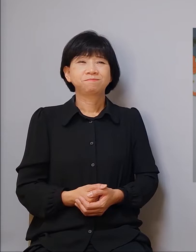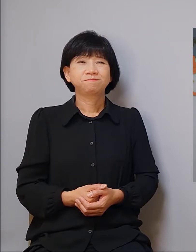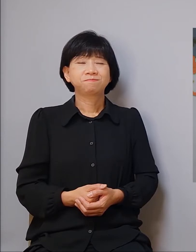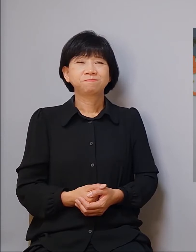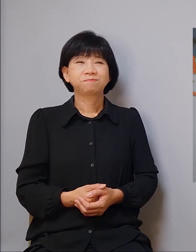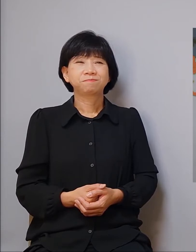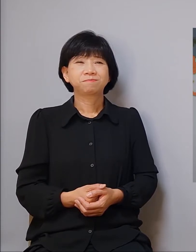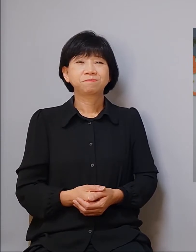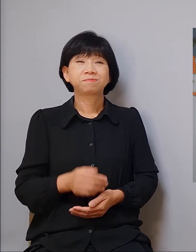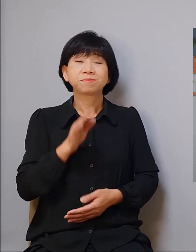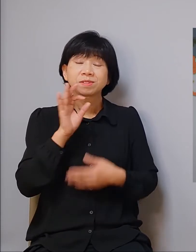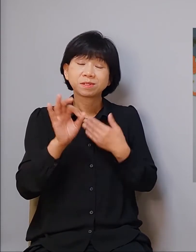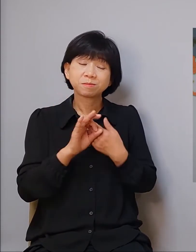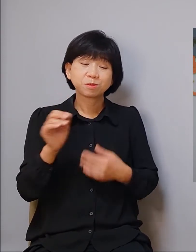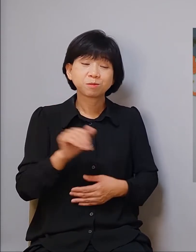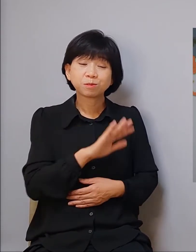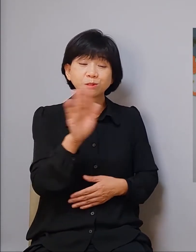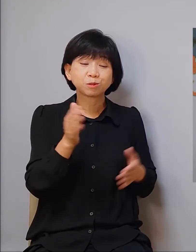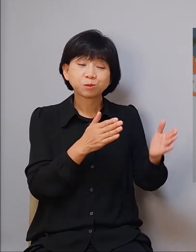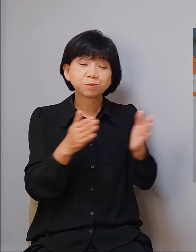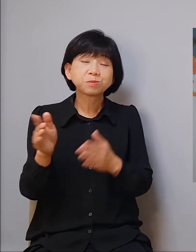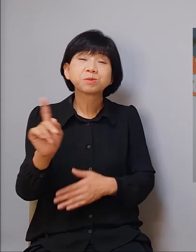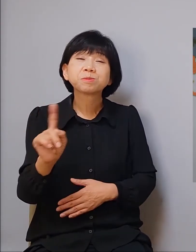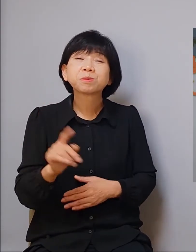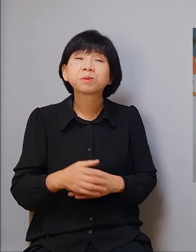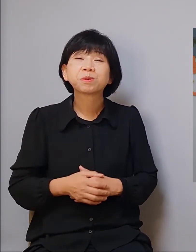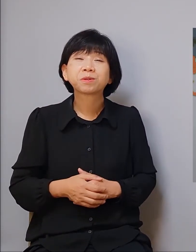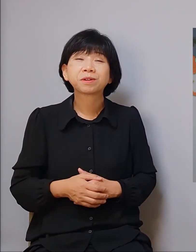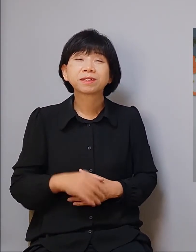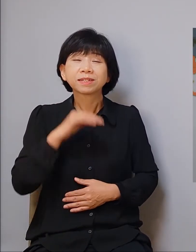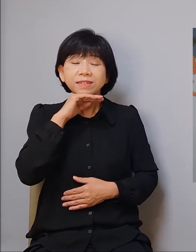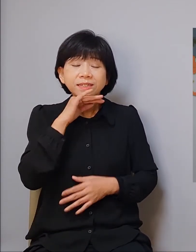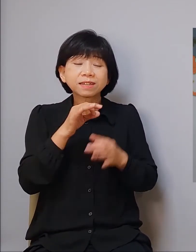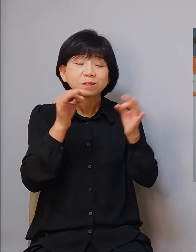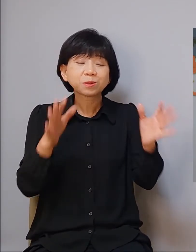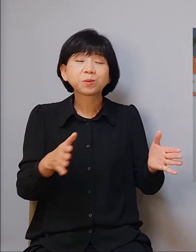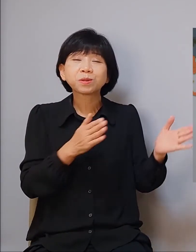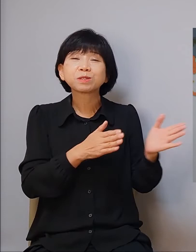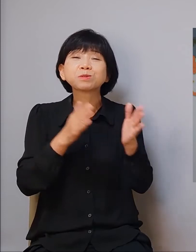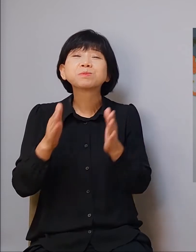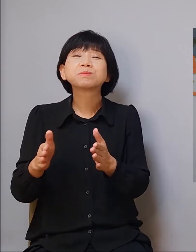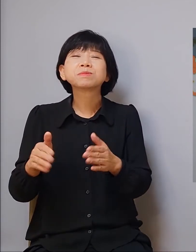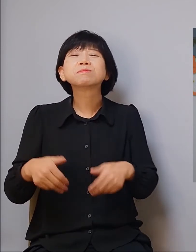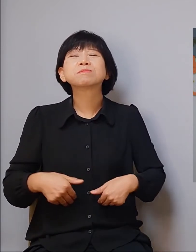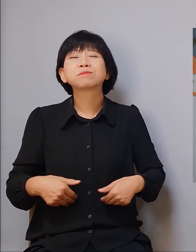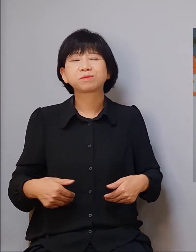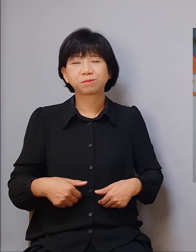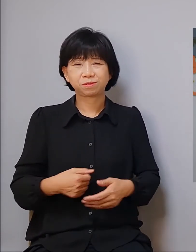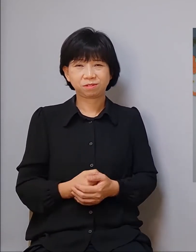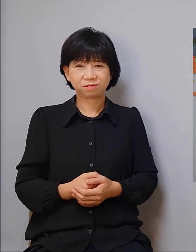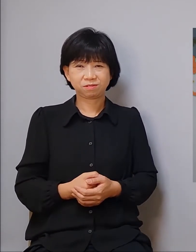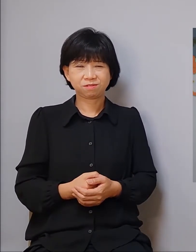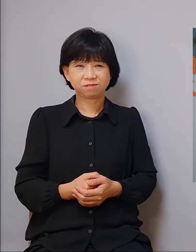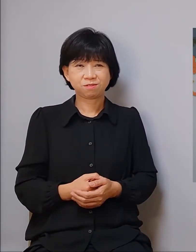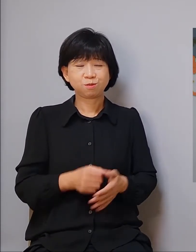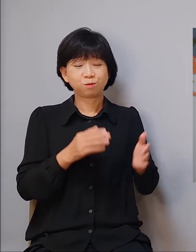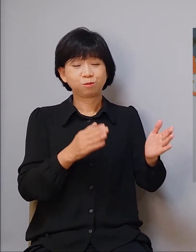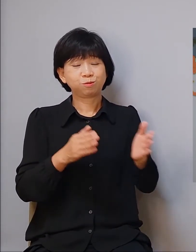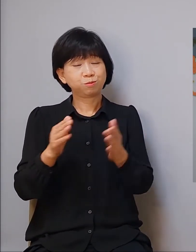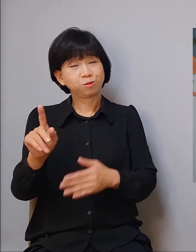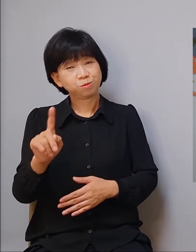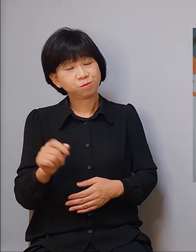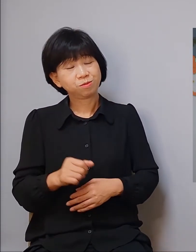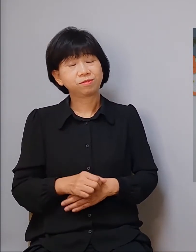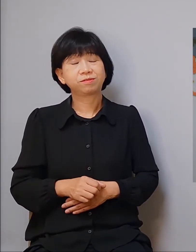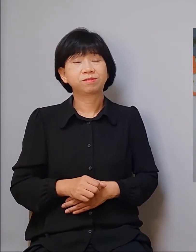그렇다면 긴 시간 동안 우리는 무엇을 준비하면 될까요? 여러분, 우리가 역경에 처했을 때요, 그 시련이 우리